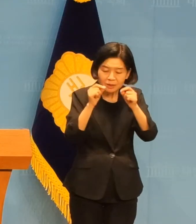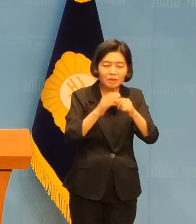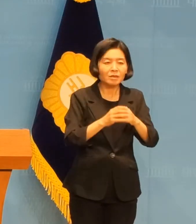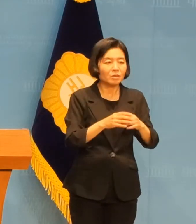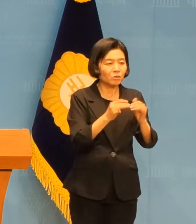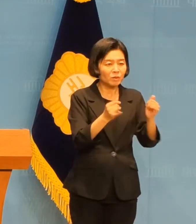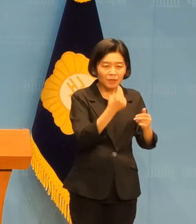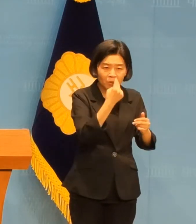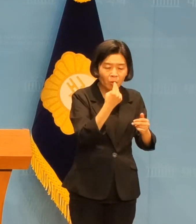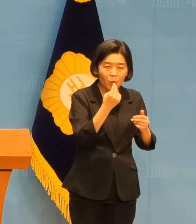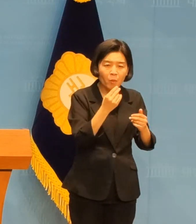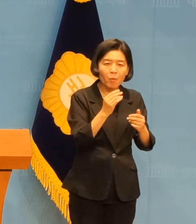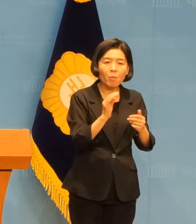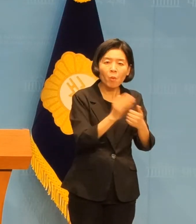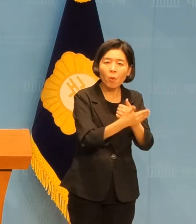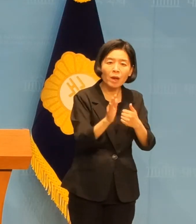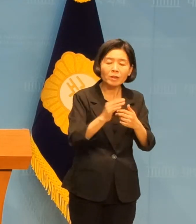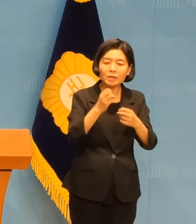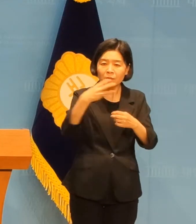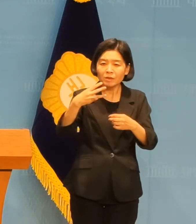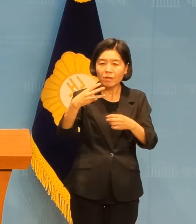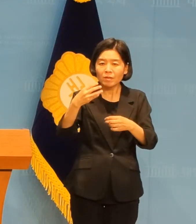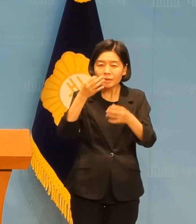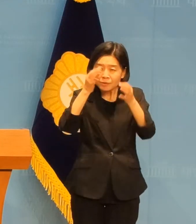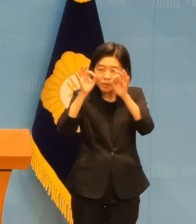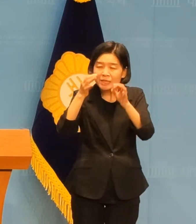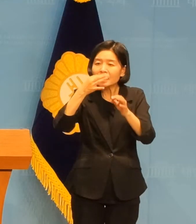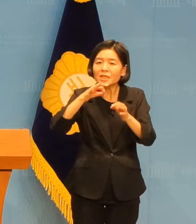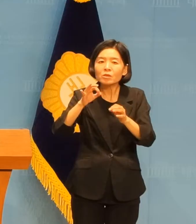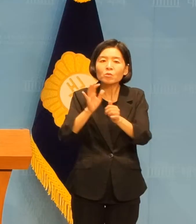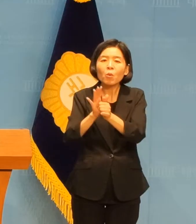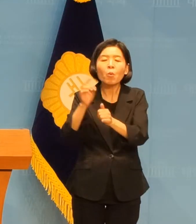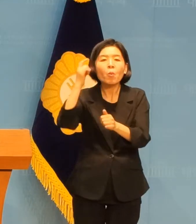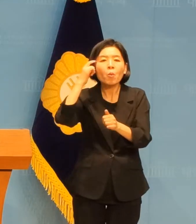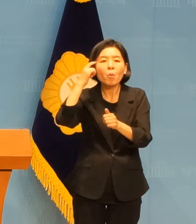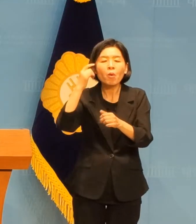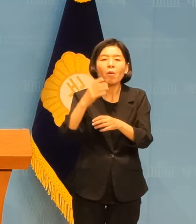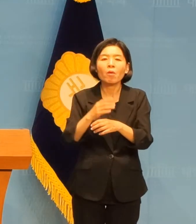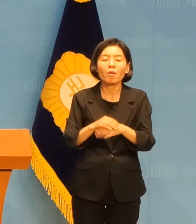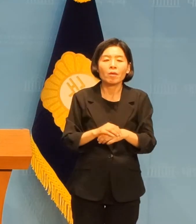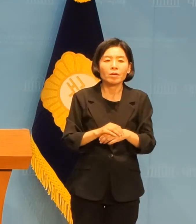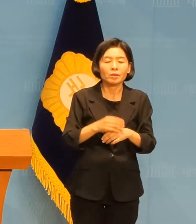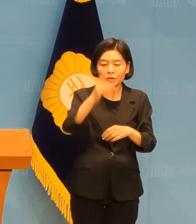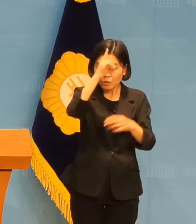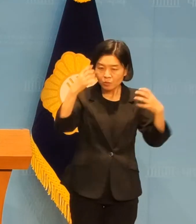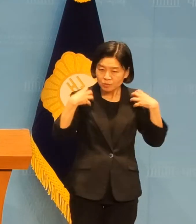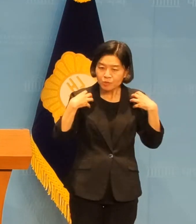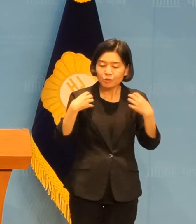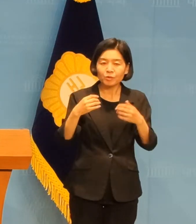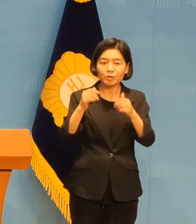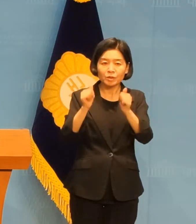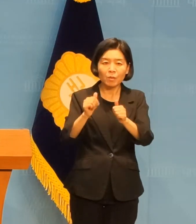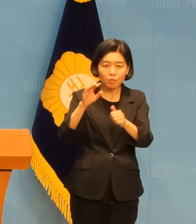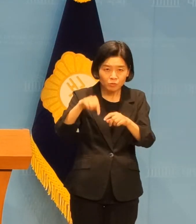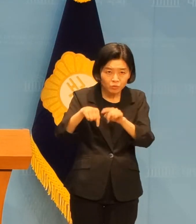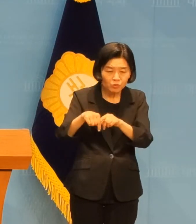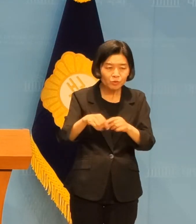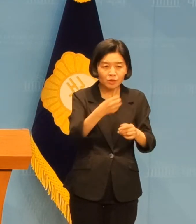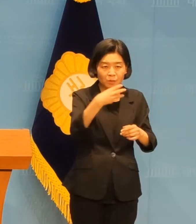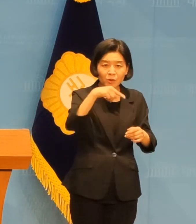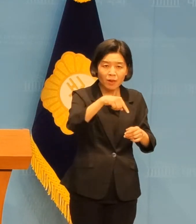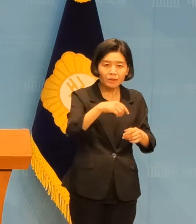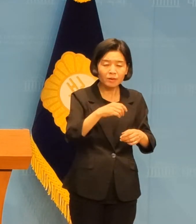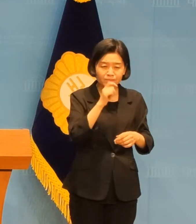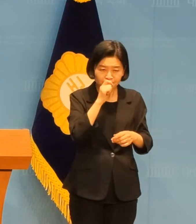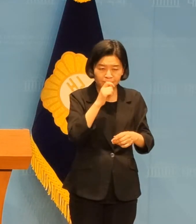삼성 재벌의 이익을 우선할 것입니까? 정부와 사법당국은 삼성 앞에서 더는 침묵하거나 머뭇거려선 안